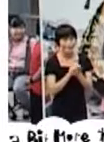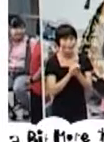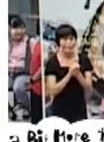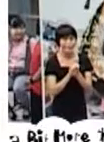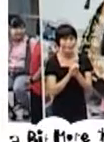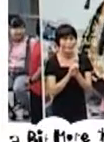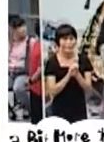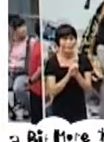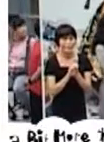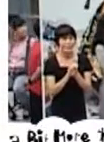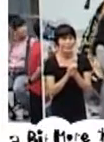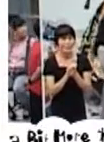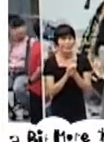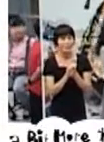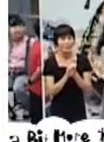是啦，